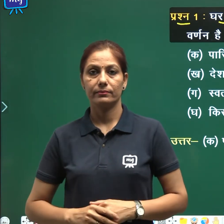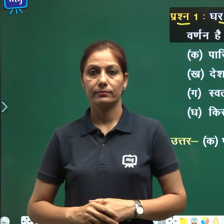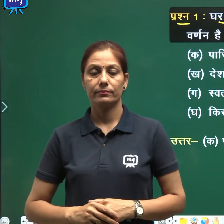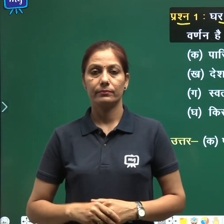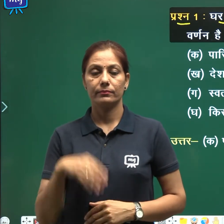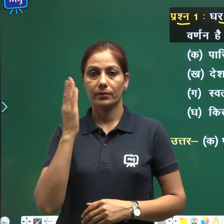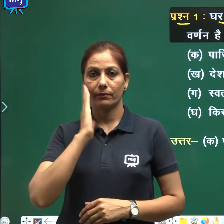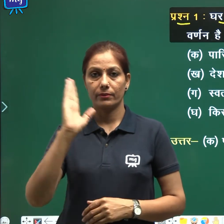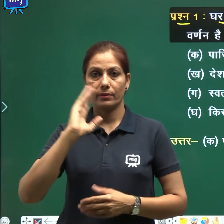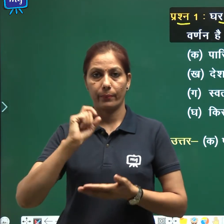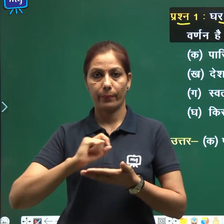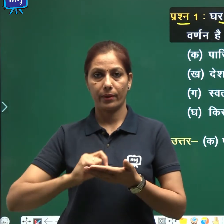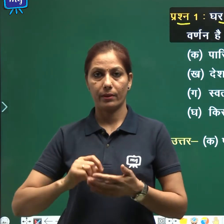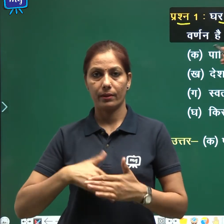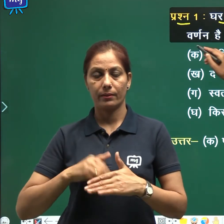कविता में